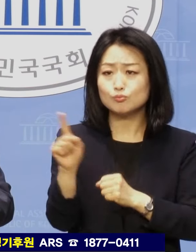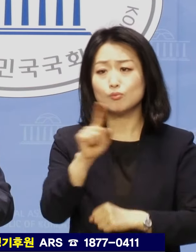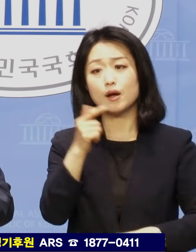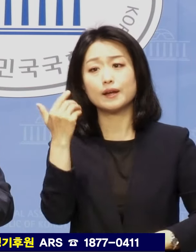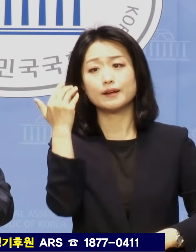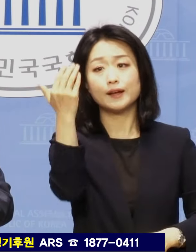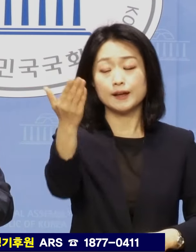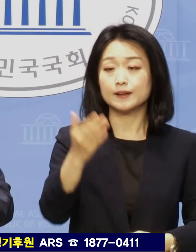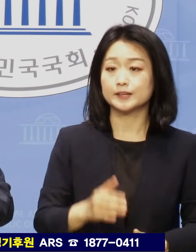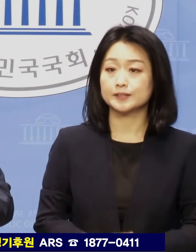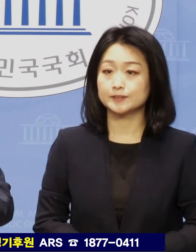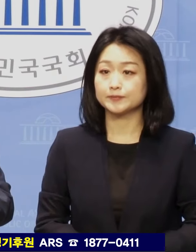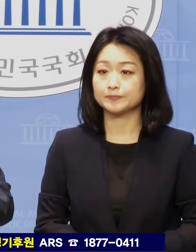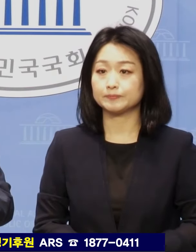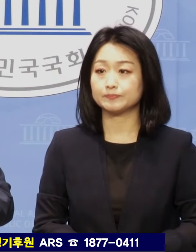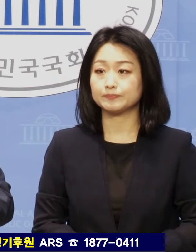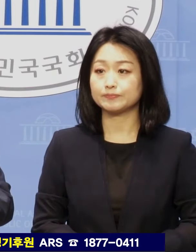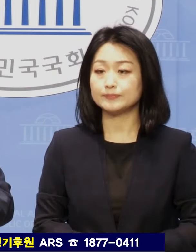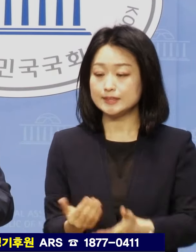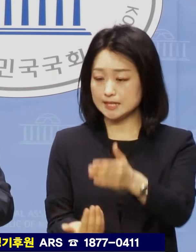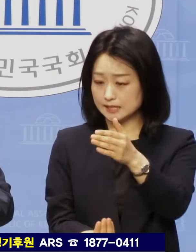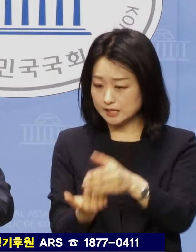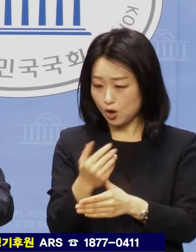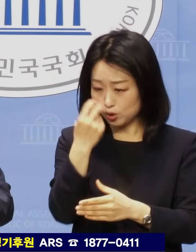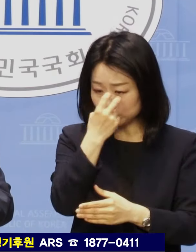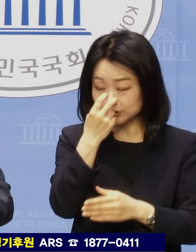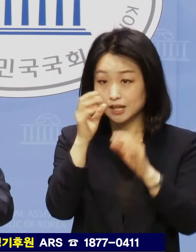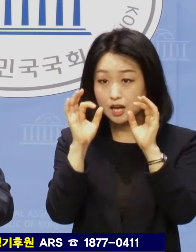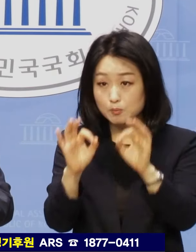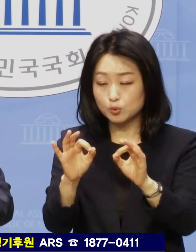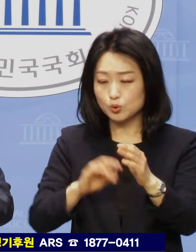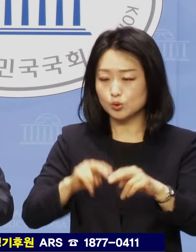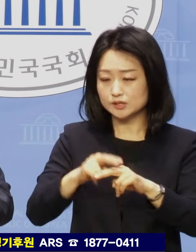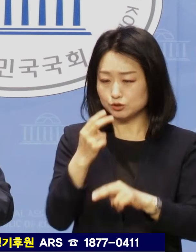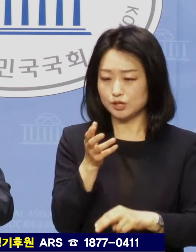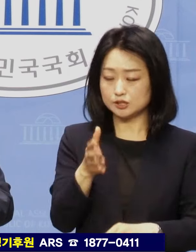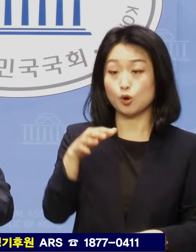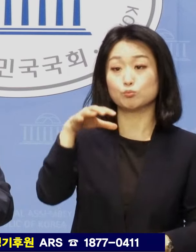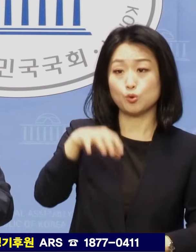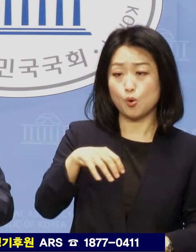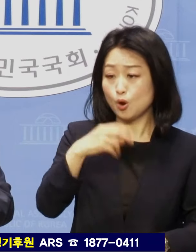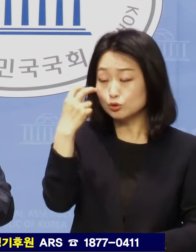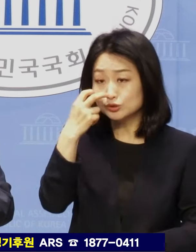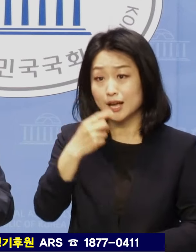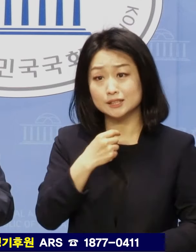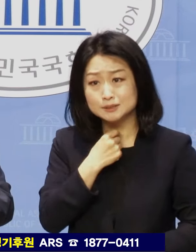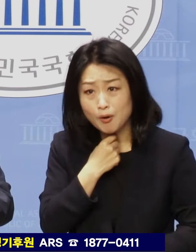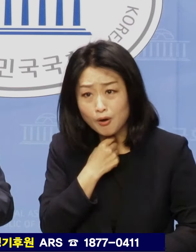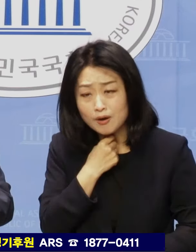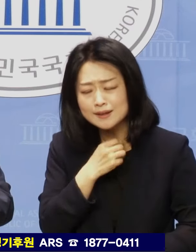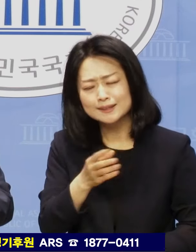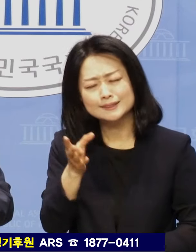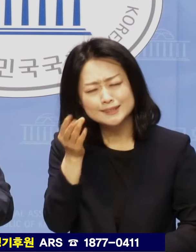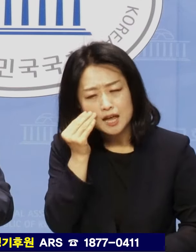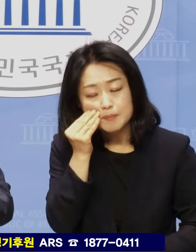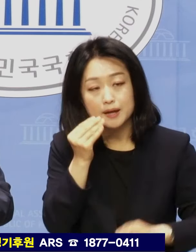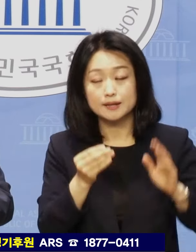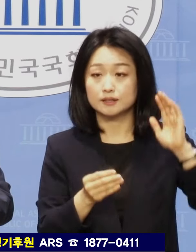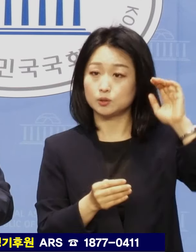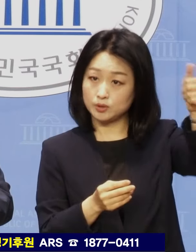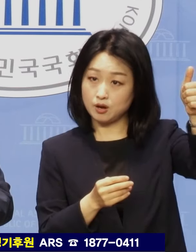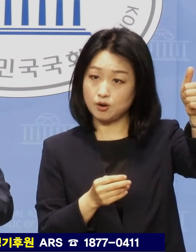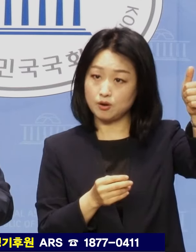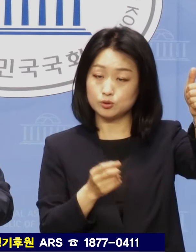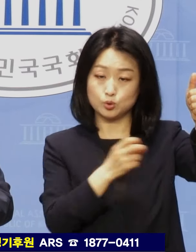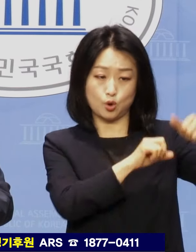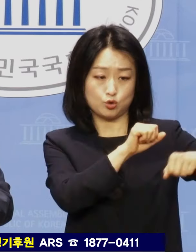않을 수가 없습니다이 사건을 수사하고 있는 공수처는 수사 의지가 있다면 윤성열 대통령과